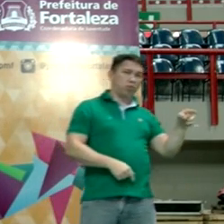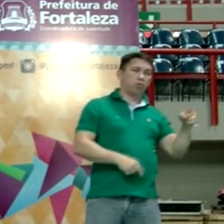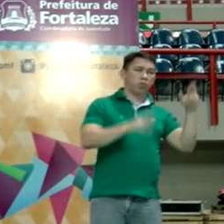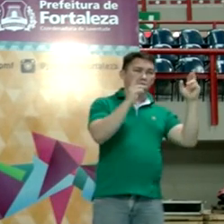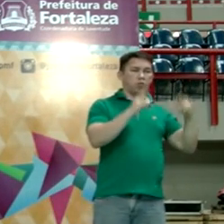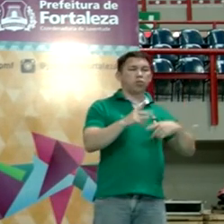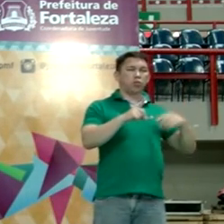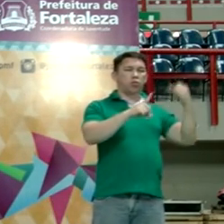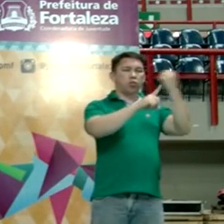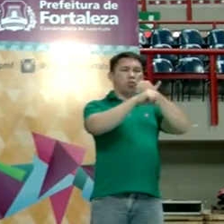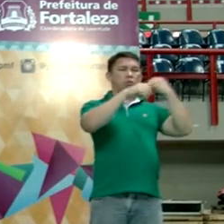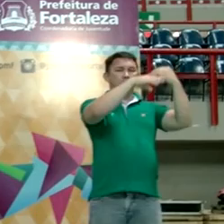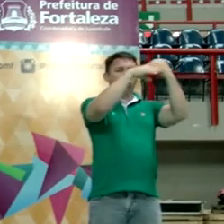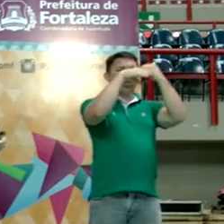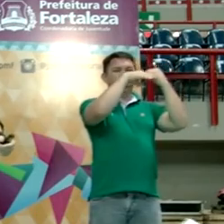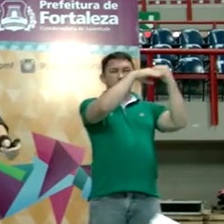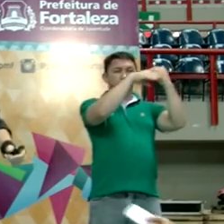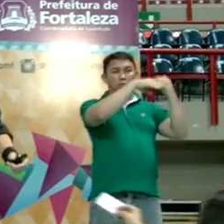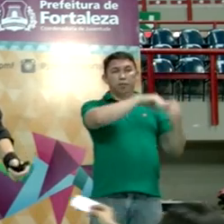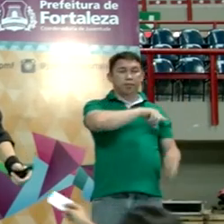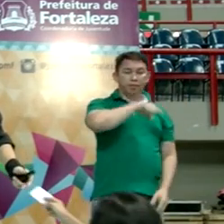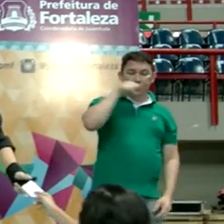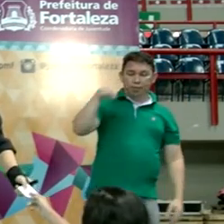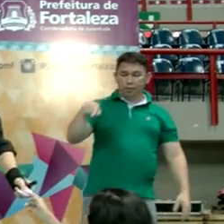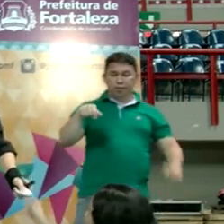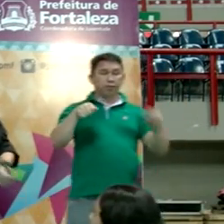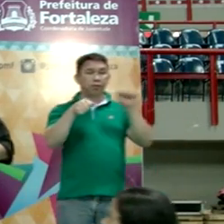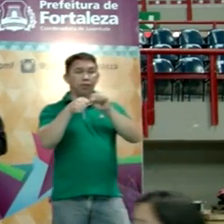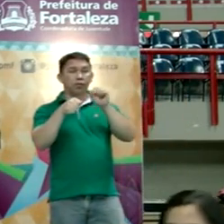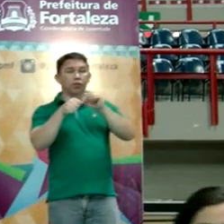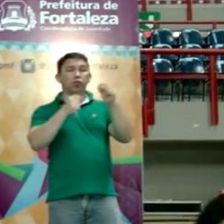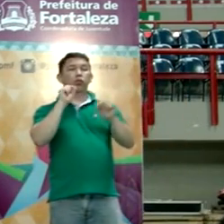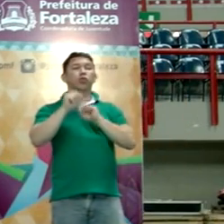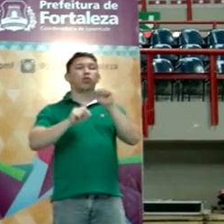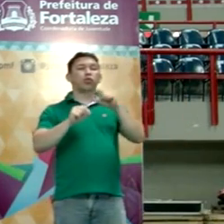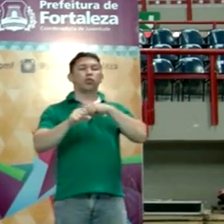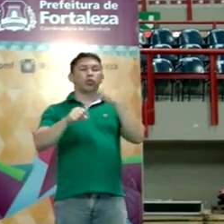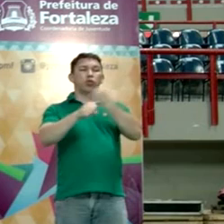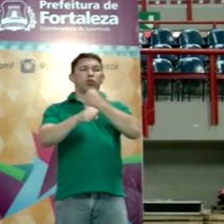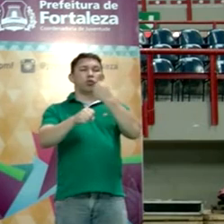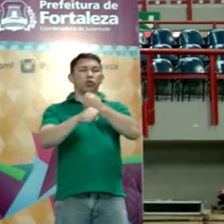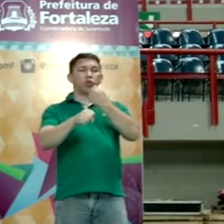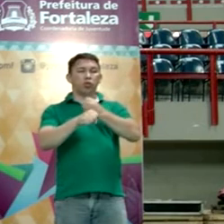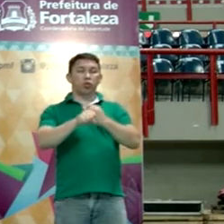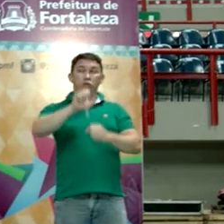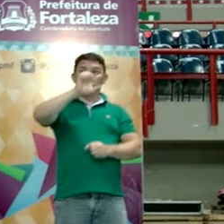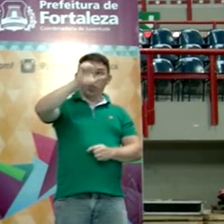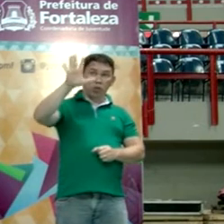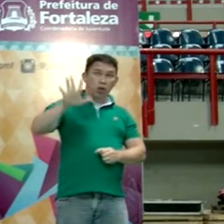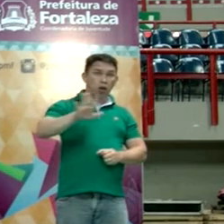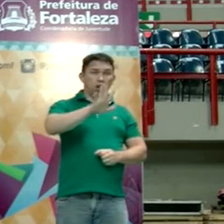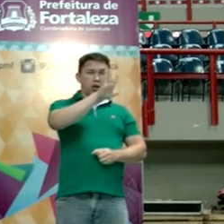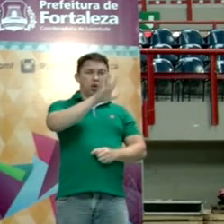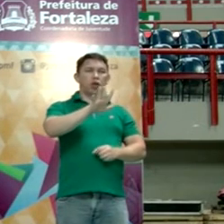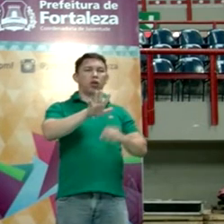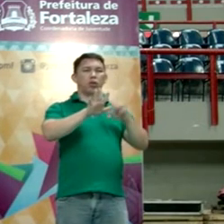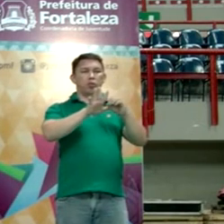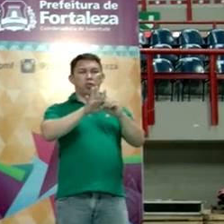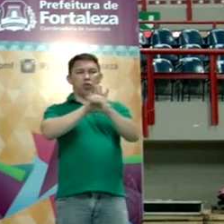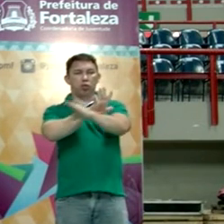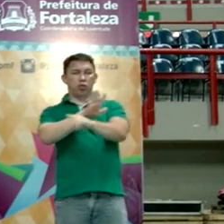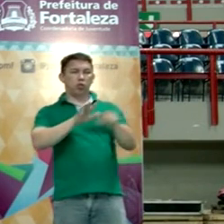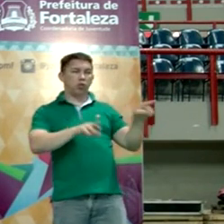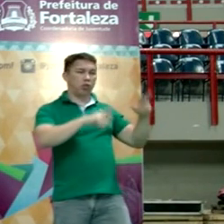soviéticos defendiam o socialismo. Os americanos promoveram então a reconstrução da Europa Ocidental, os